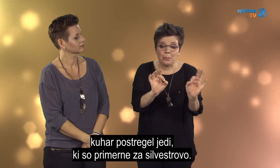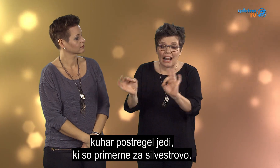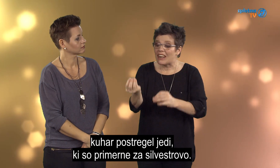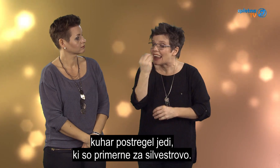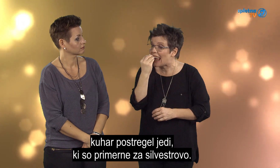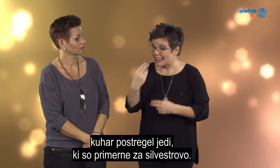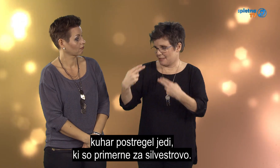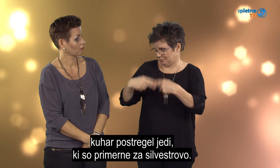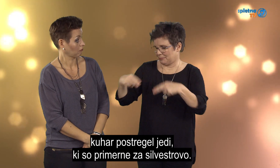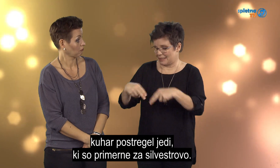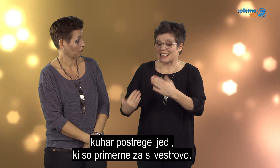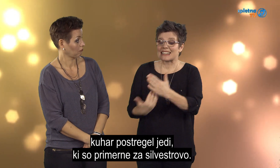Silvestrovo.